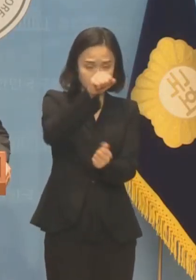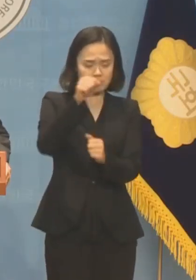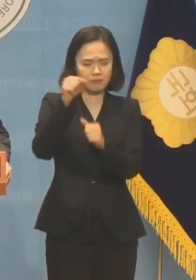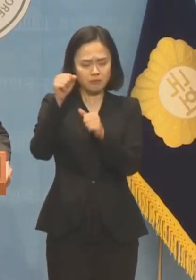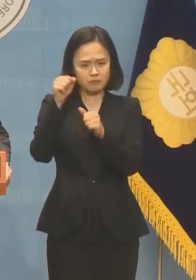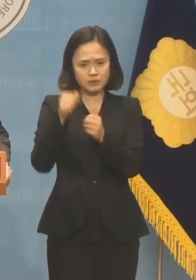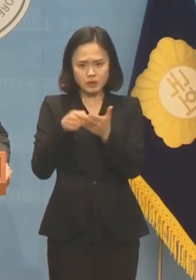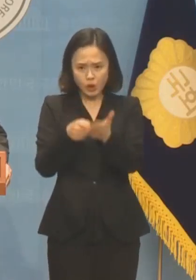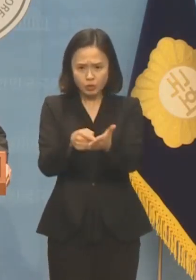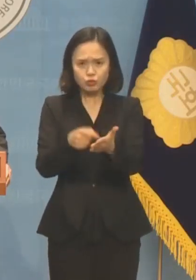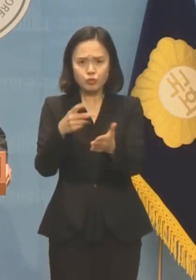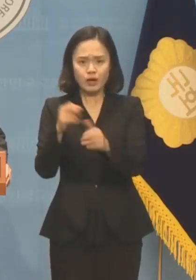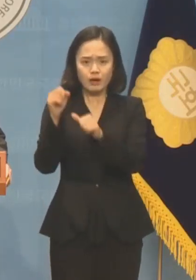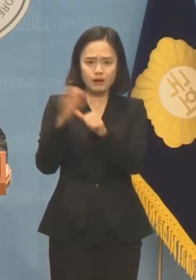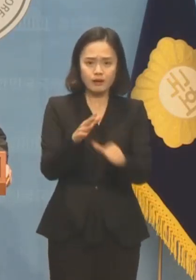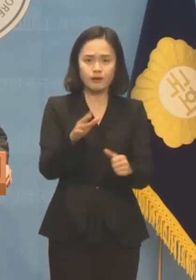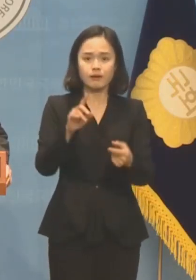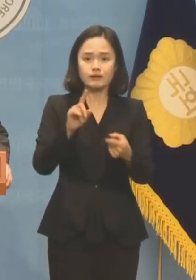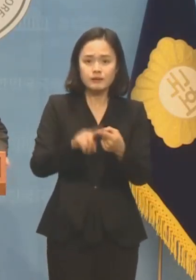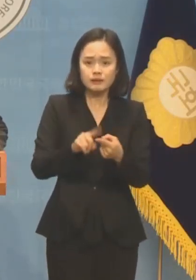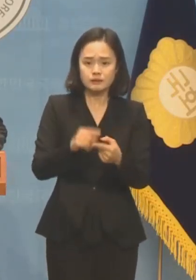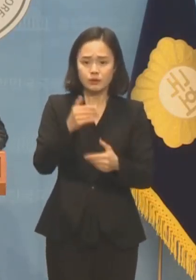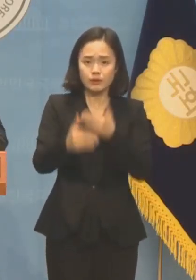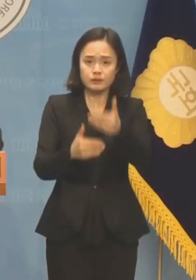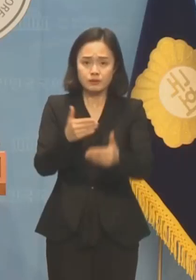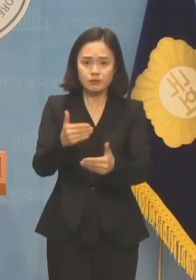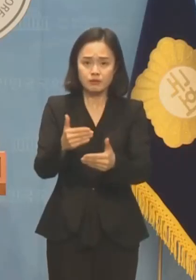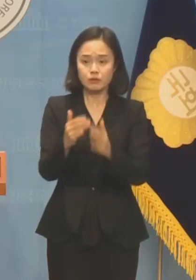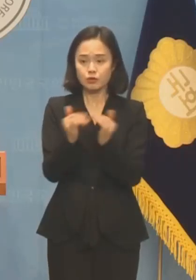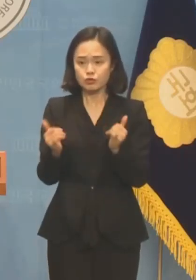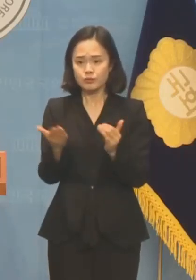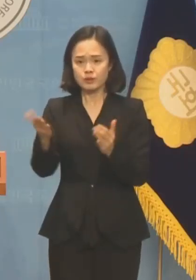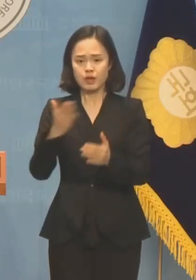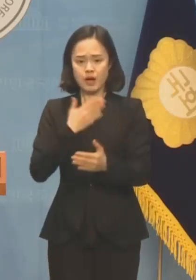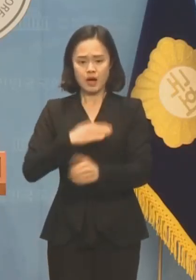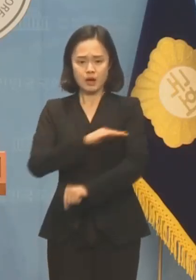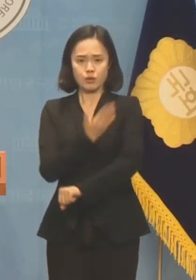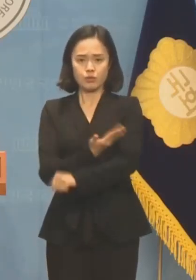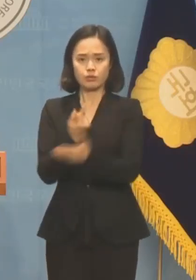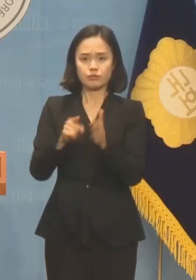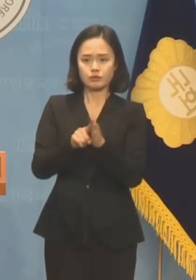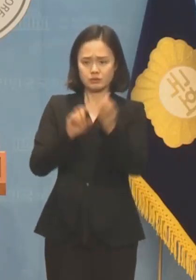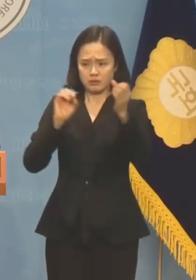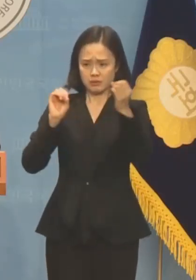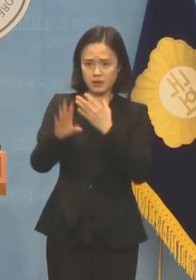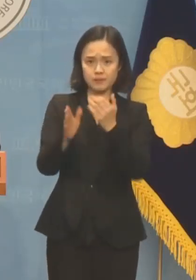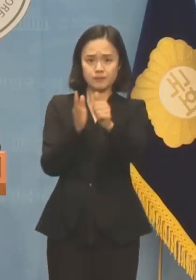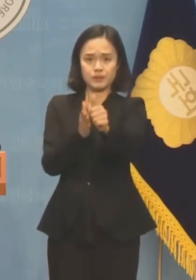알 권리를 위해 반드시 답변해야만 합니다. 국민께서 묻습니다.